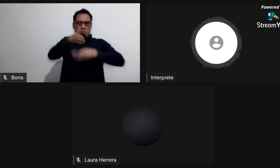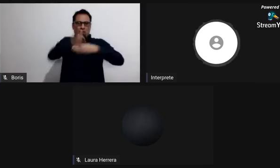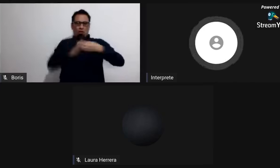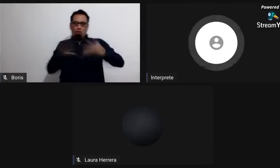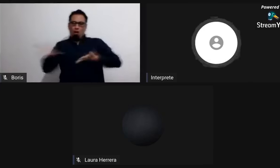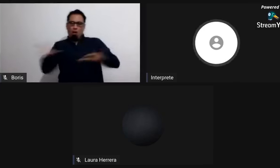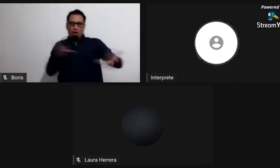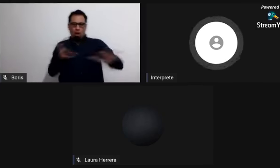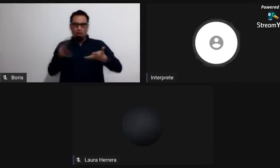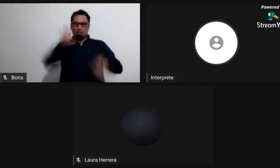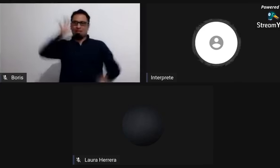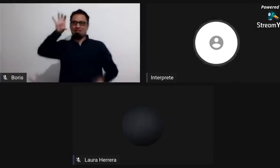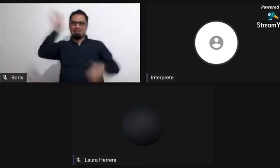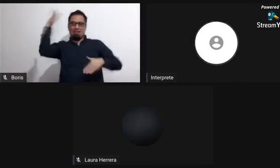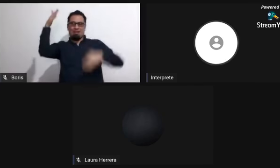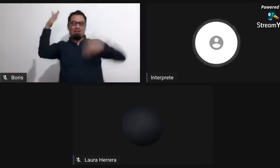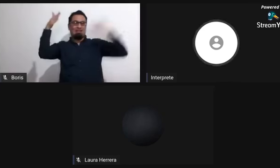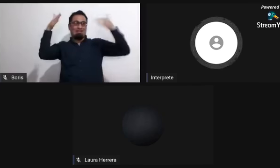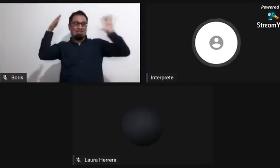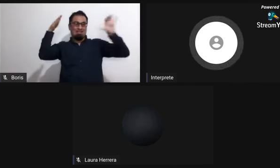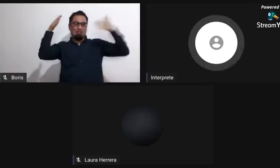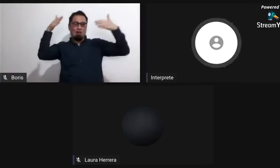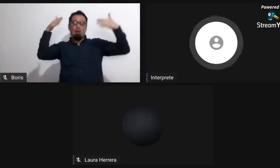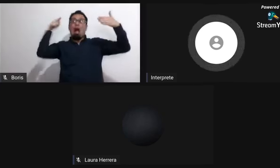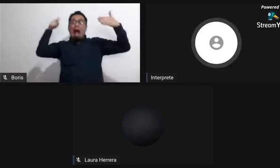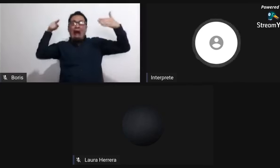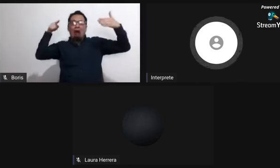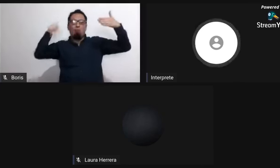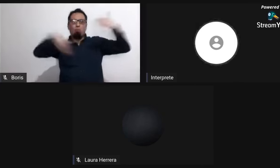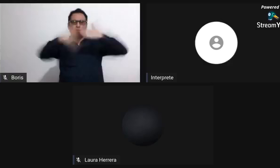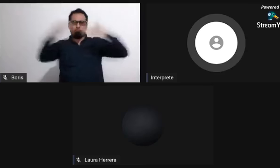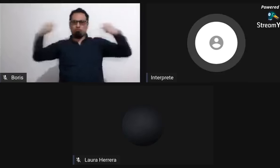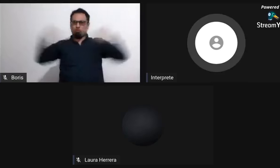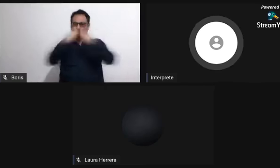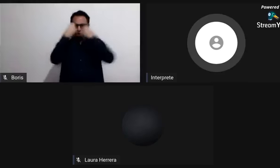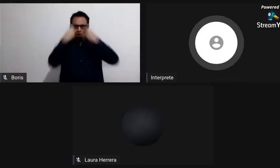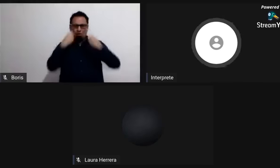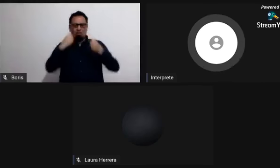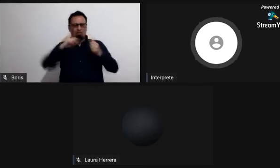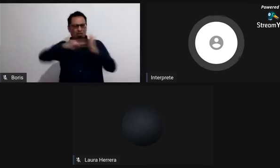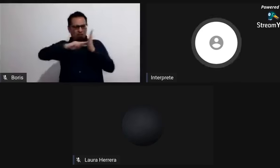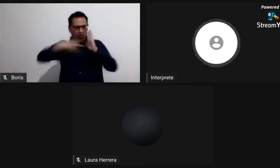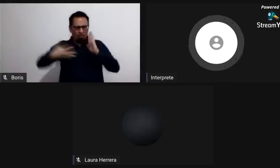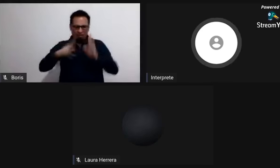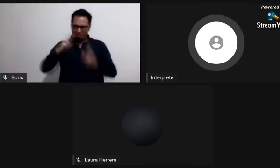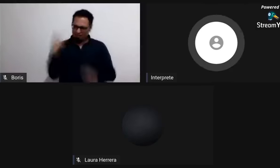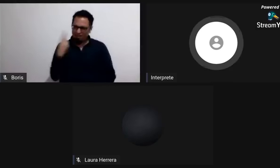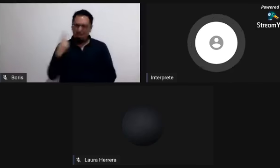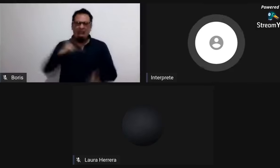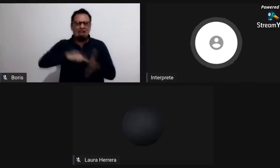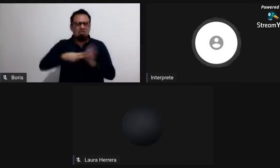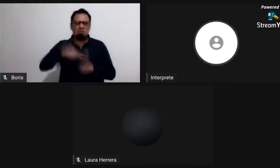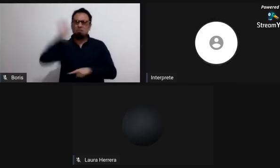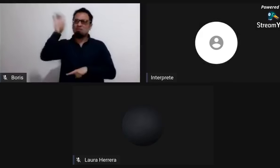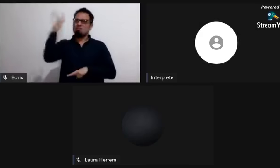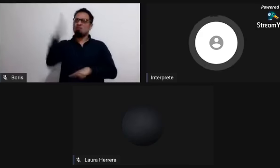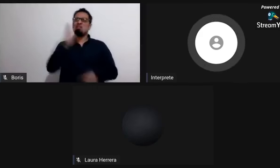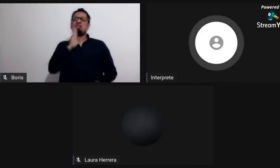disputas principales que se tenían con el Partido Liberal era como permitirse esas nuevas libertades o